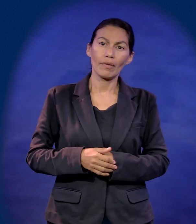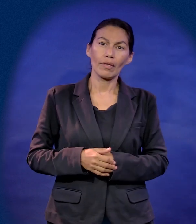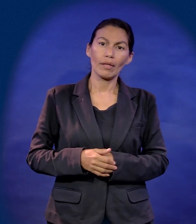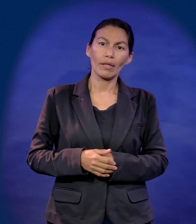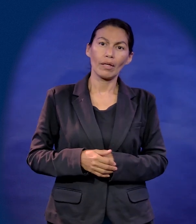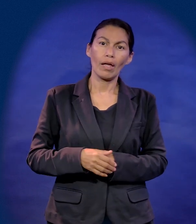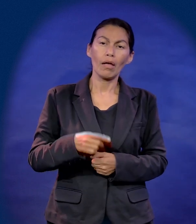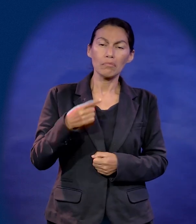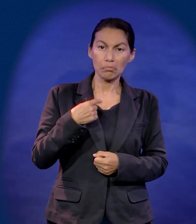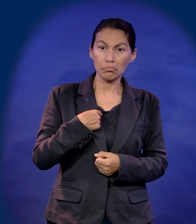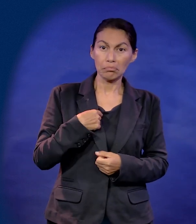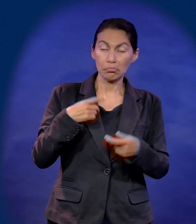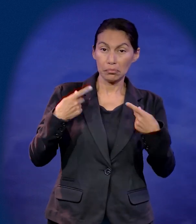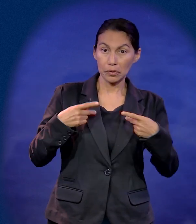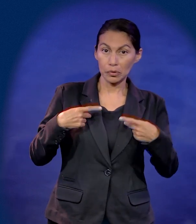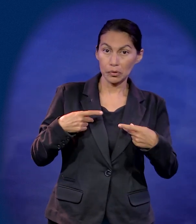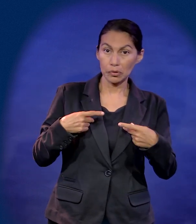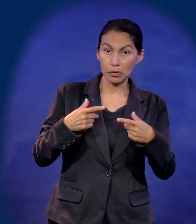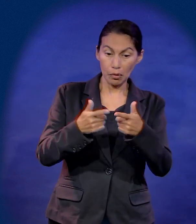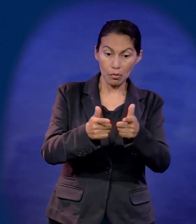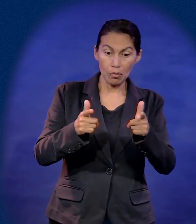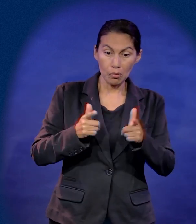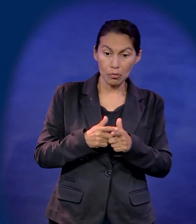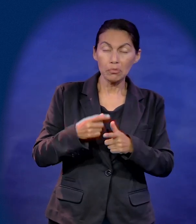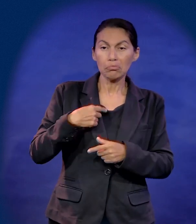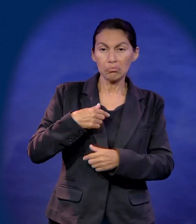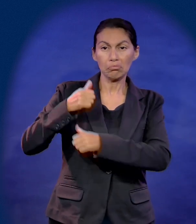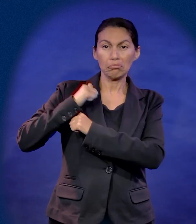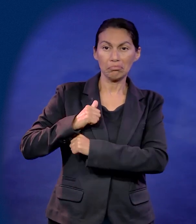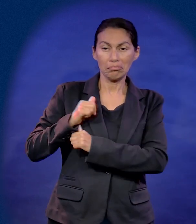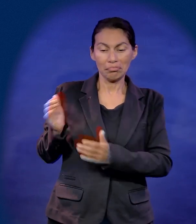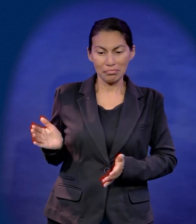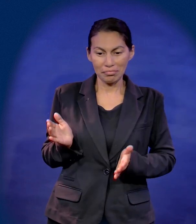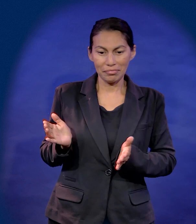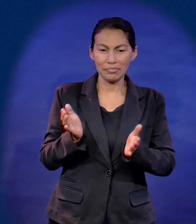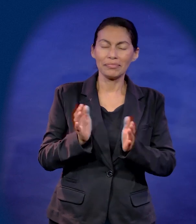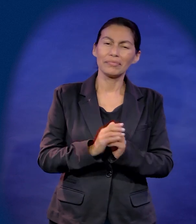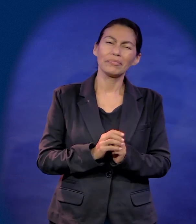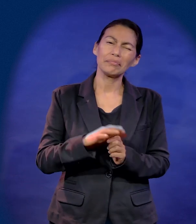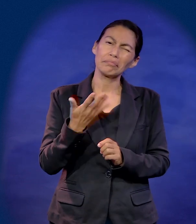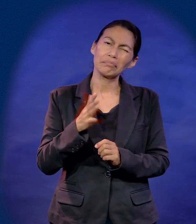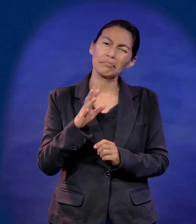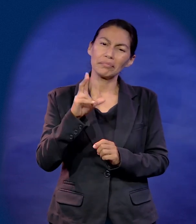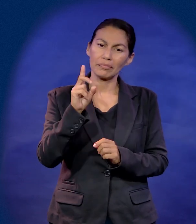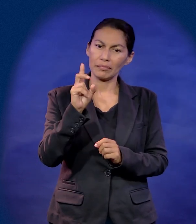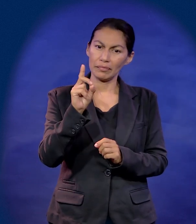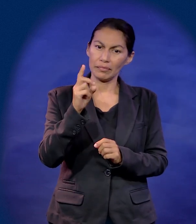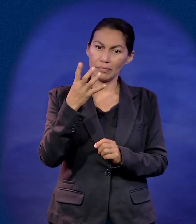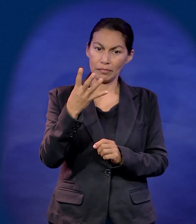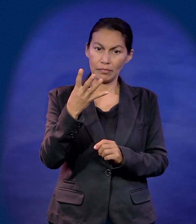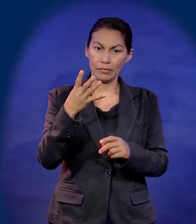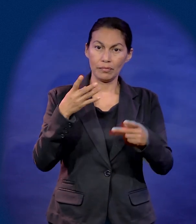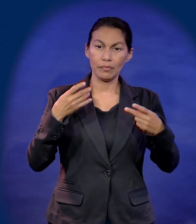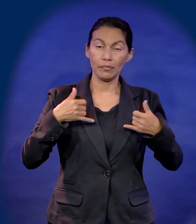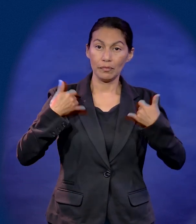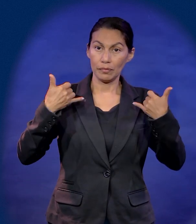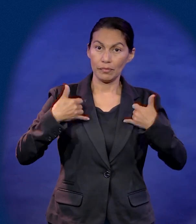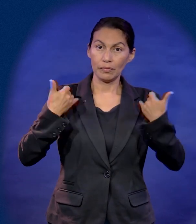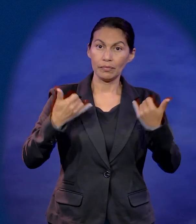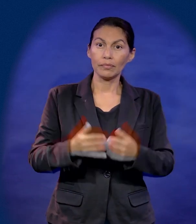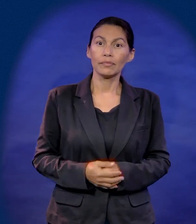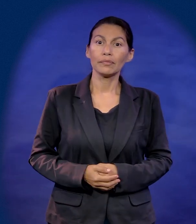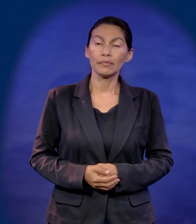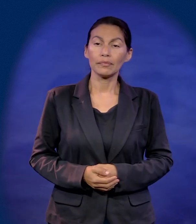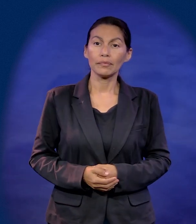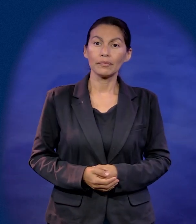Me correspondía llevar una delegación de la Asociación de Muchachos, así que iban más o menos unos 34 jóvenes a ese